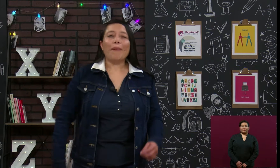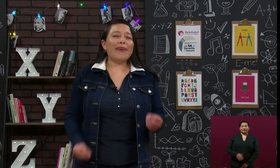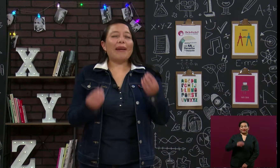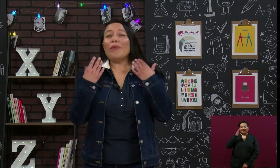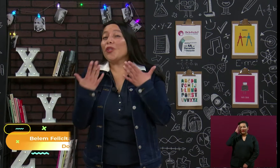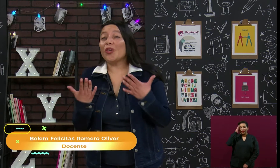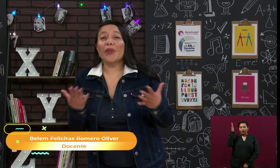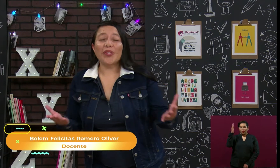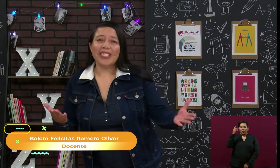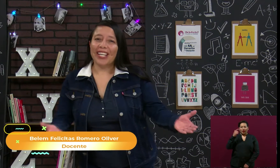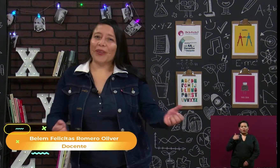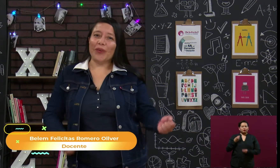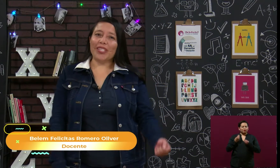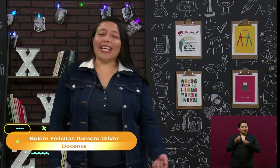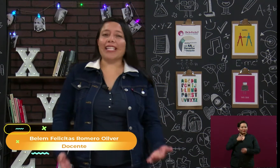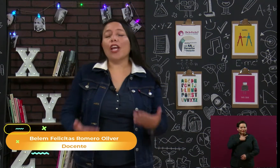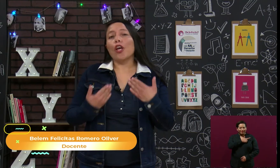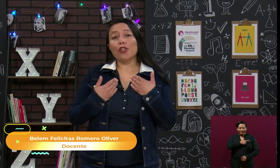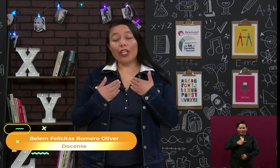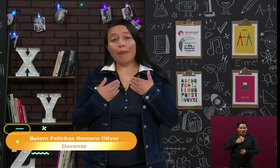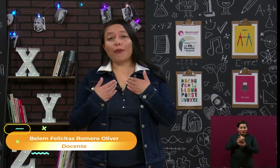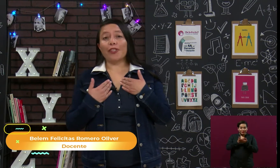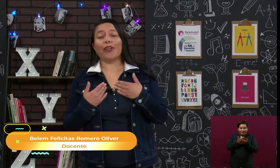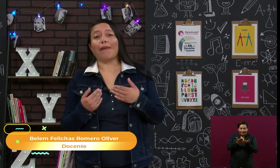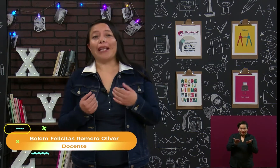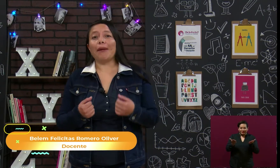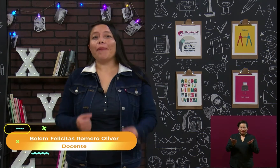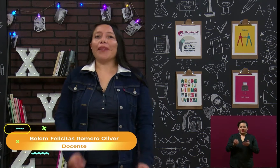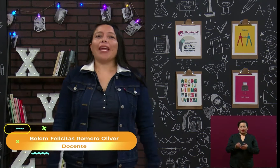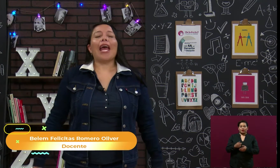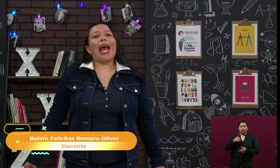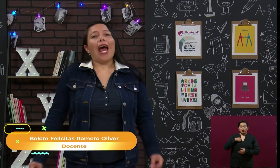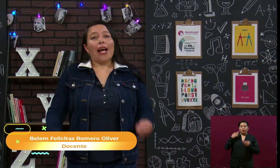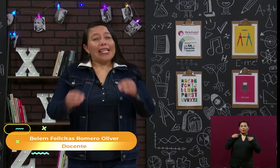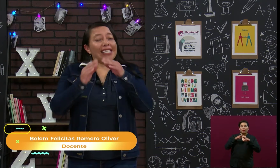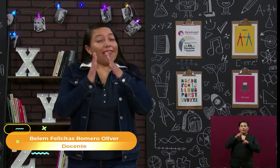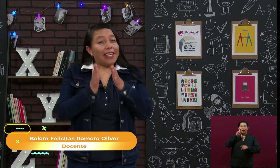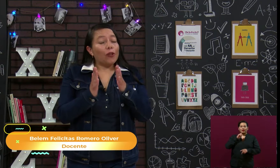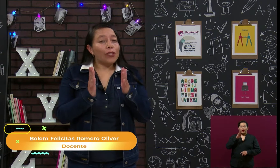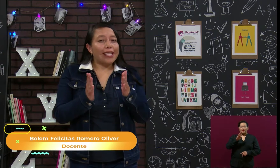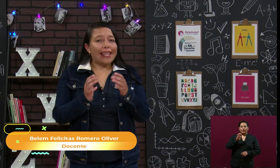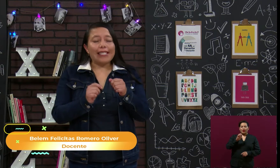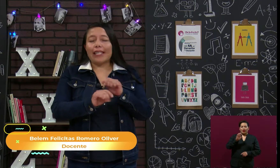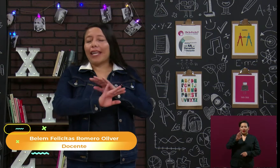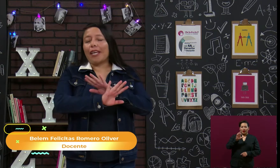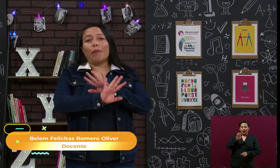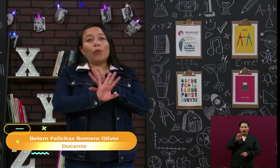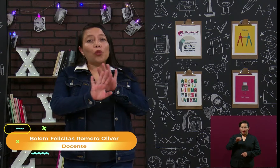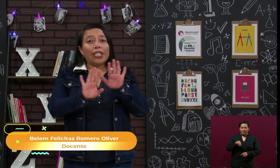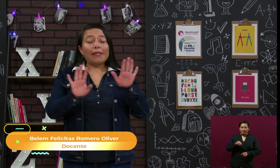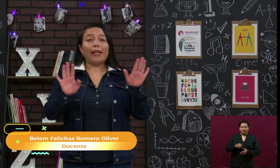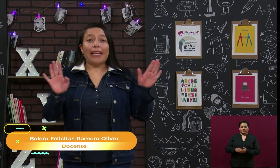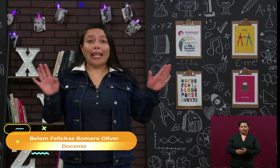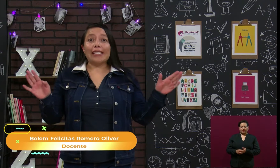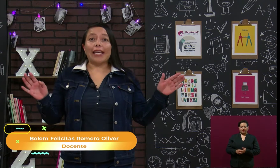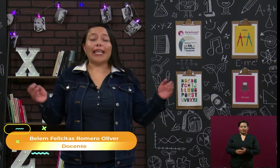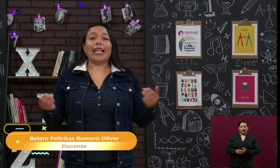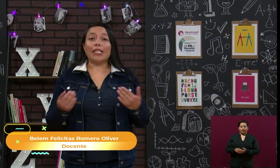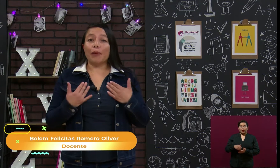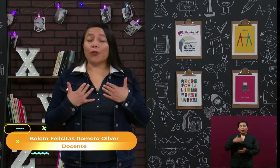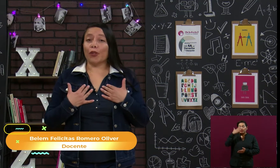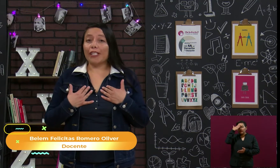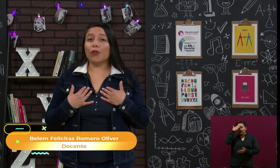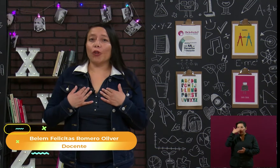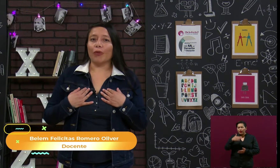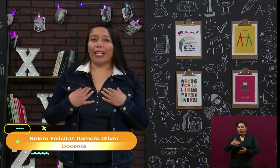Hola, me da mucho gusto estar con ustedes. Soy la profesora Belén. ¿Sabían ustedes que hay muchas maneras en